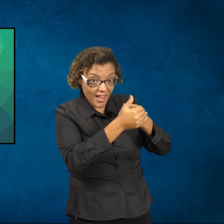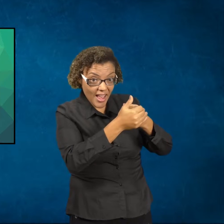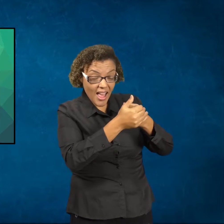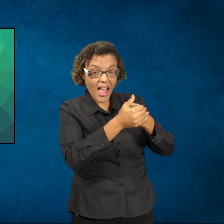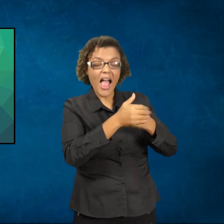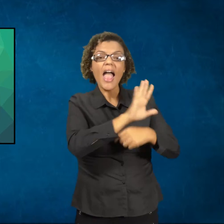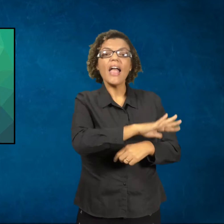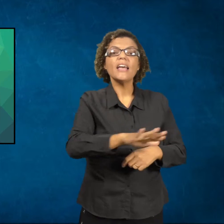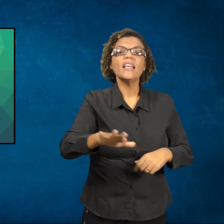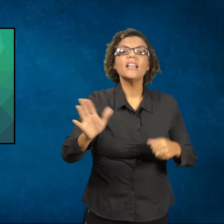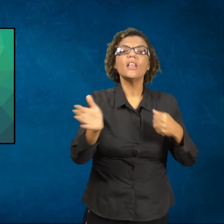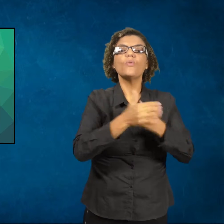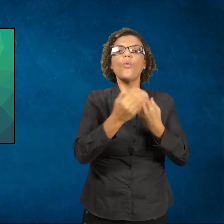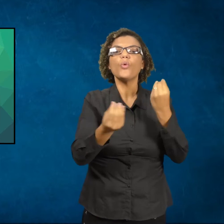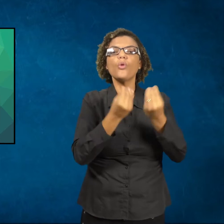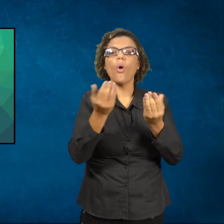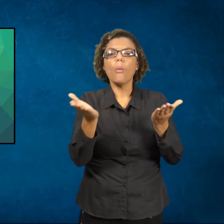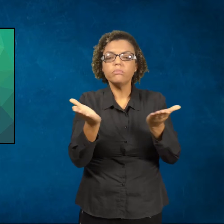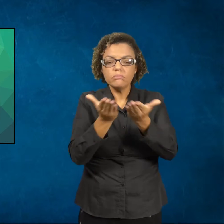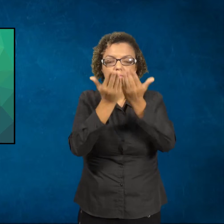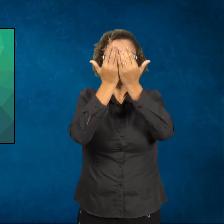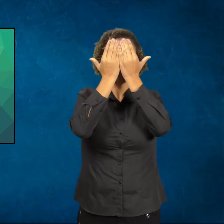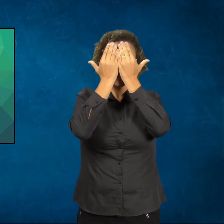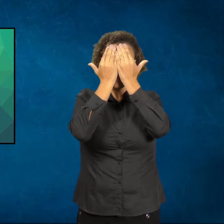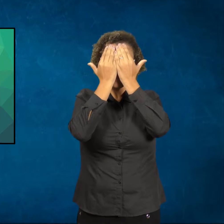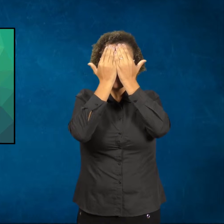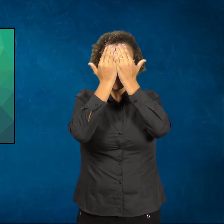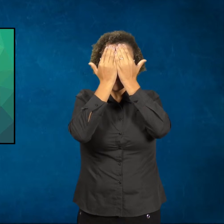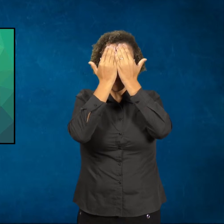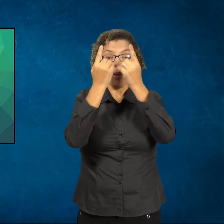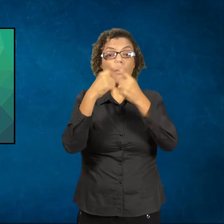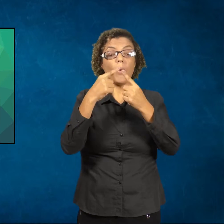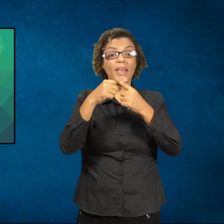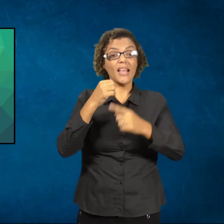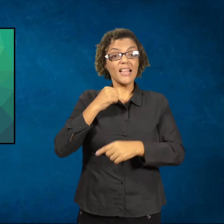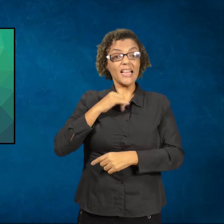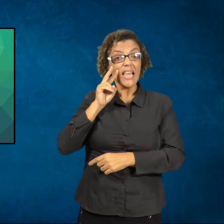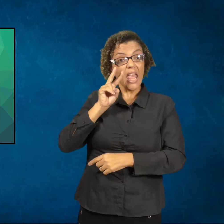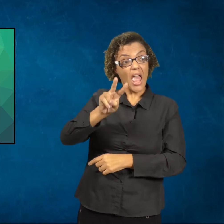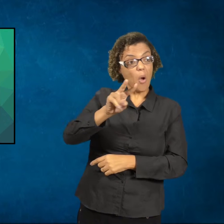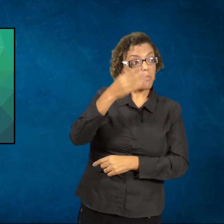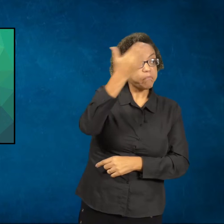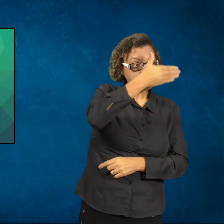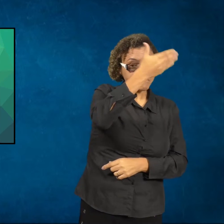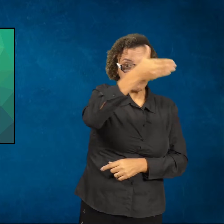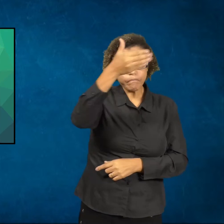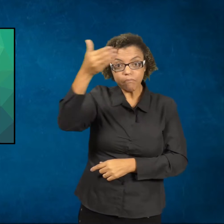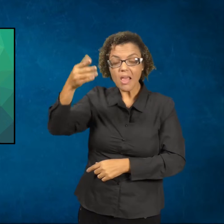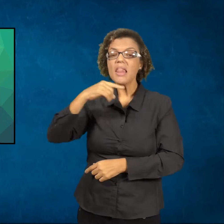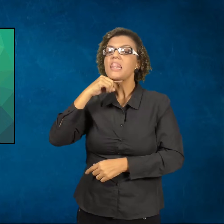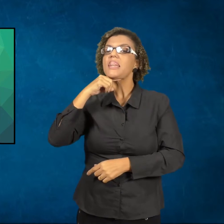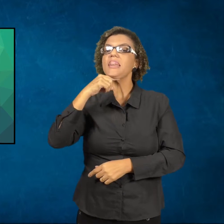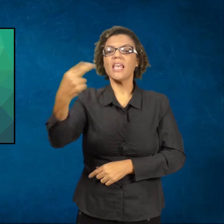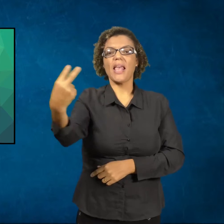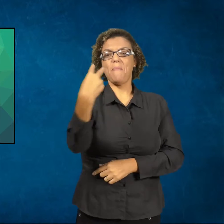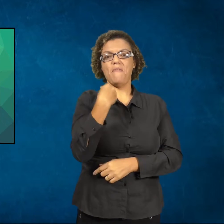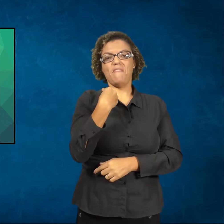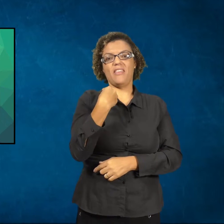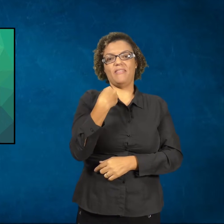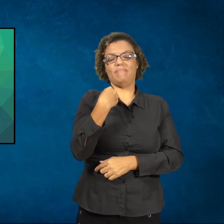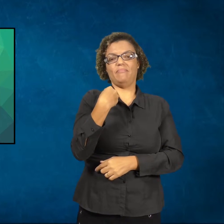isso. Ela tampa os próprios olhos porque ela acredita que se ela não está vendo, ninguém a